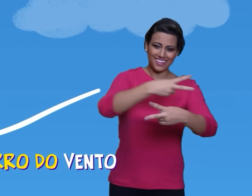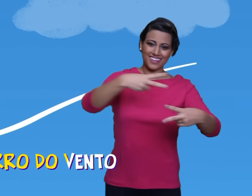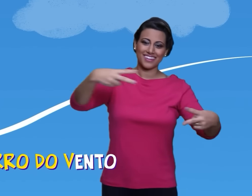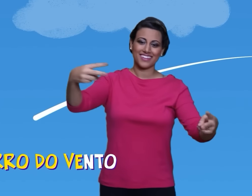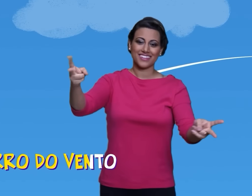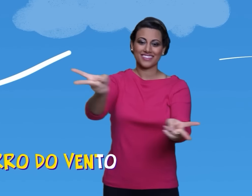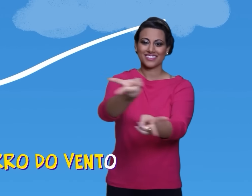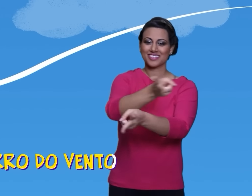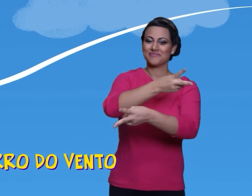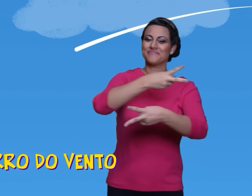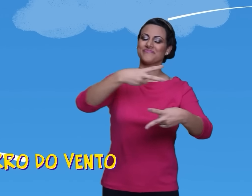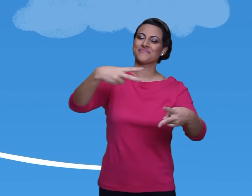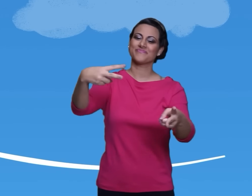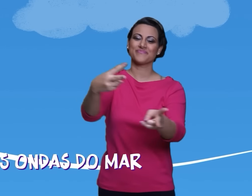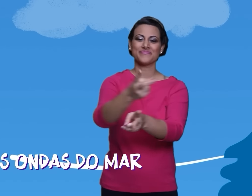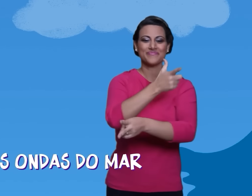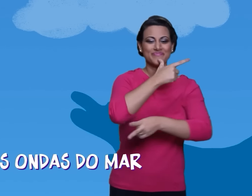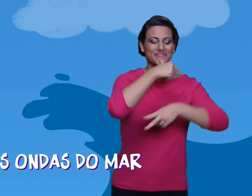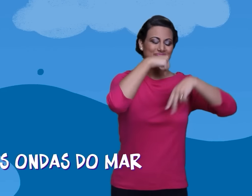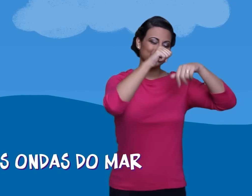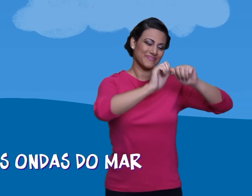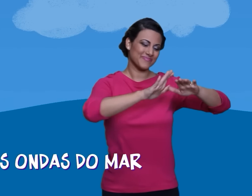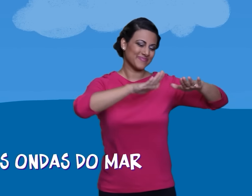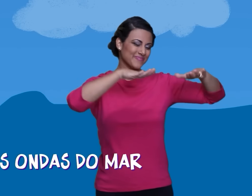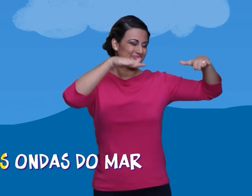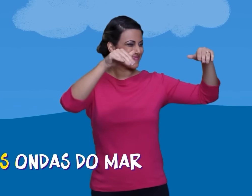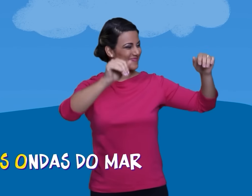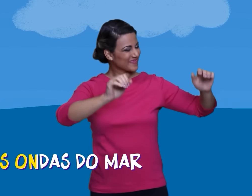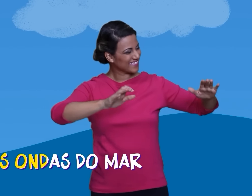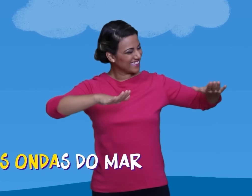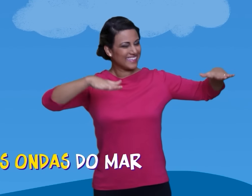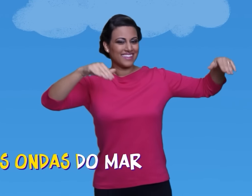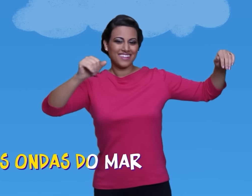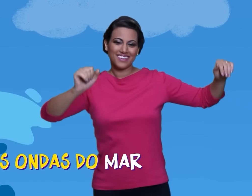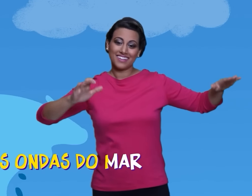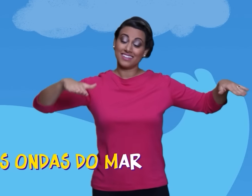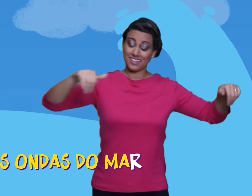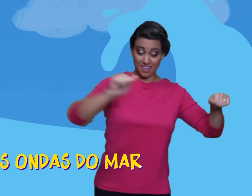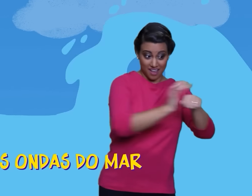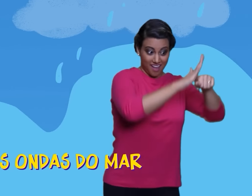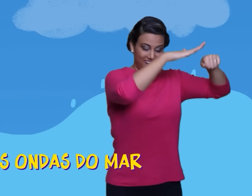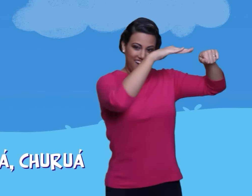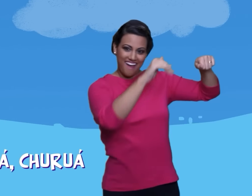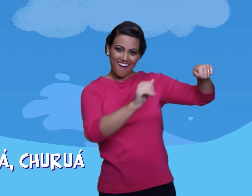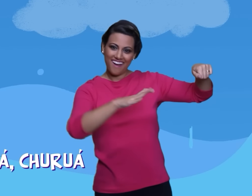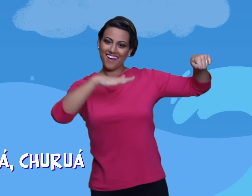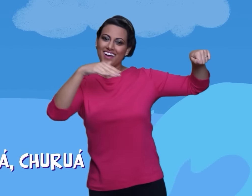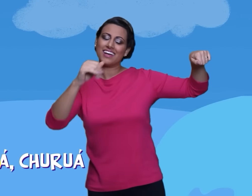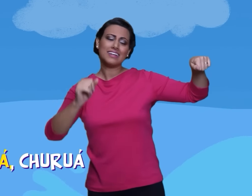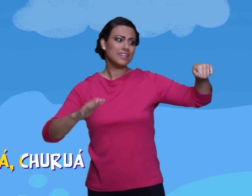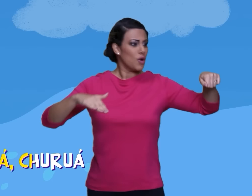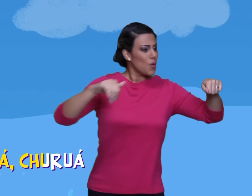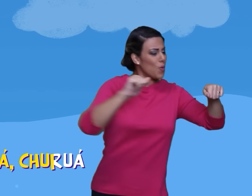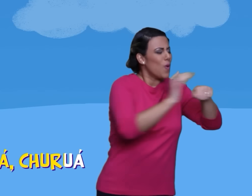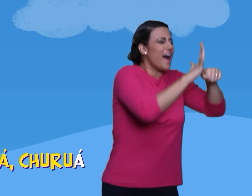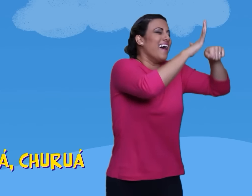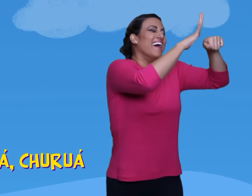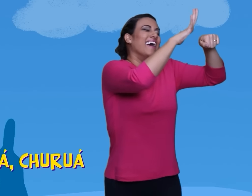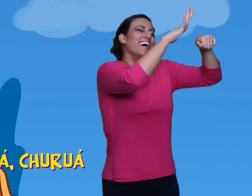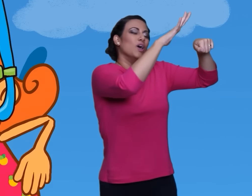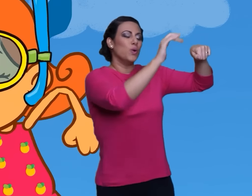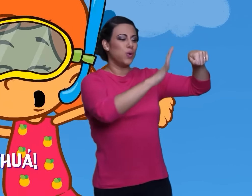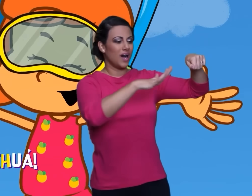do vento e no chuá das ondas do mar. Churuá,